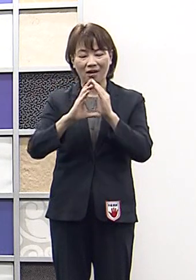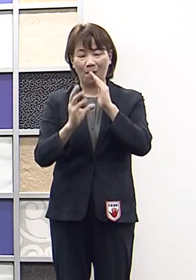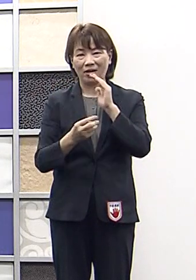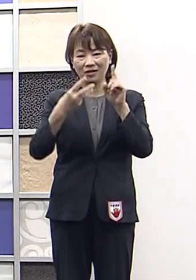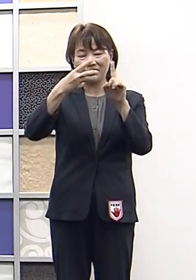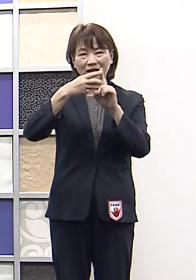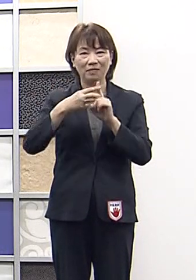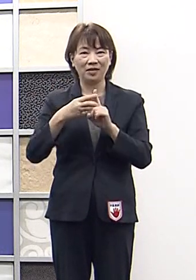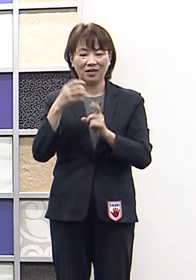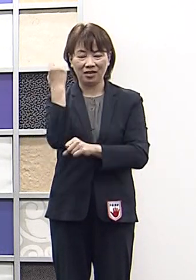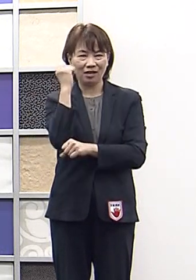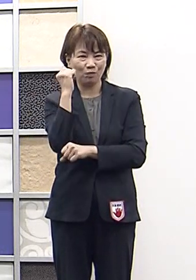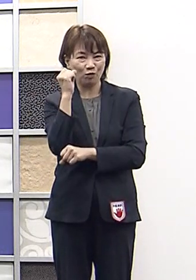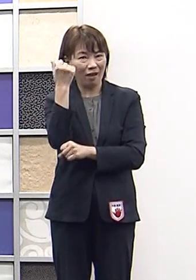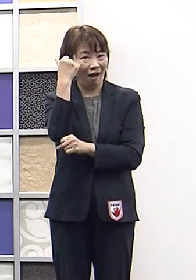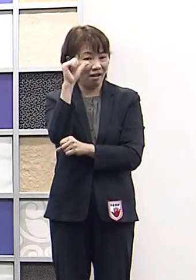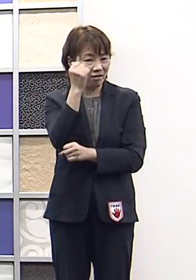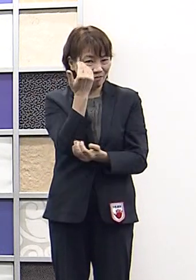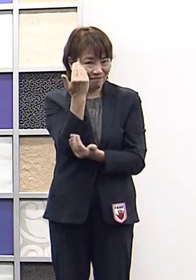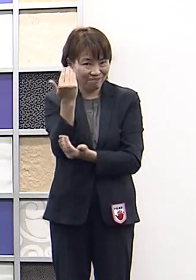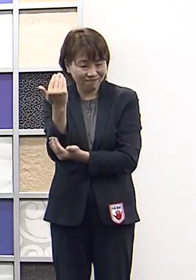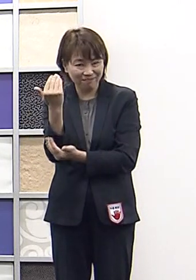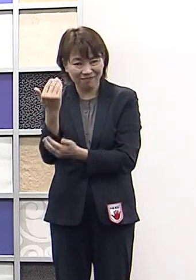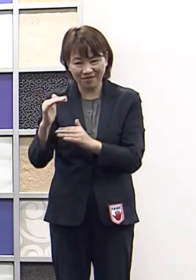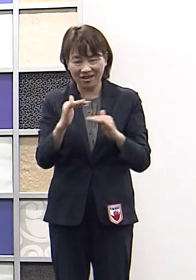というか議論をしてくださってますが、